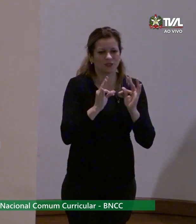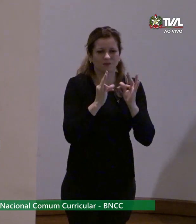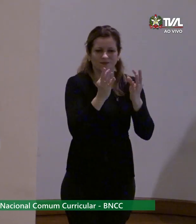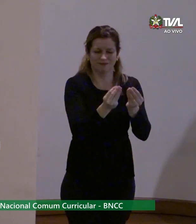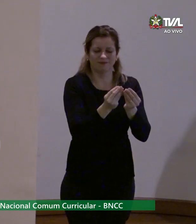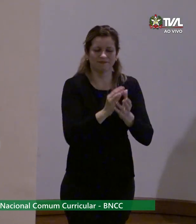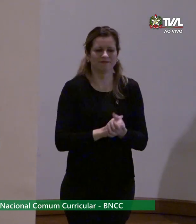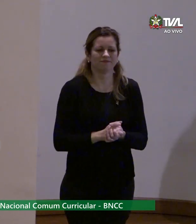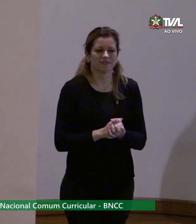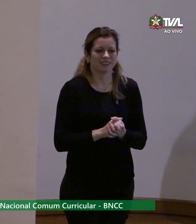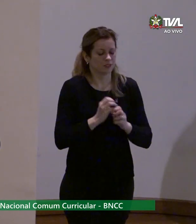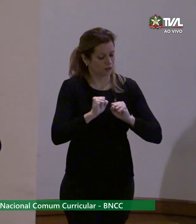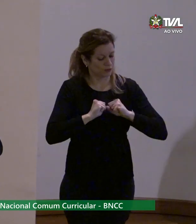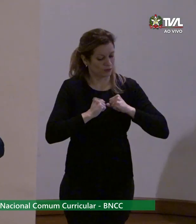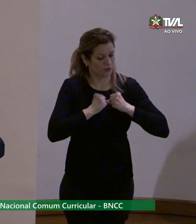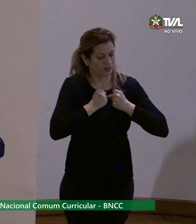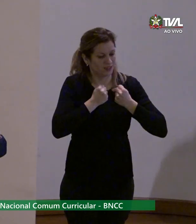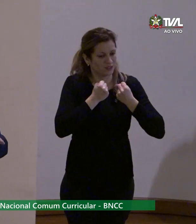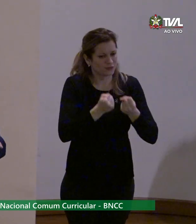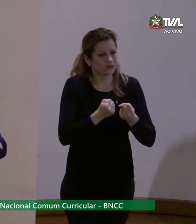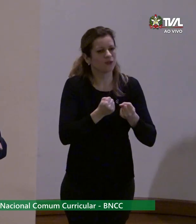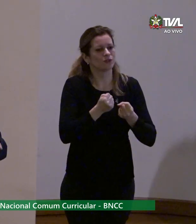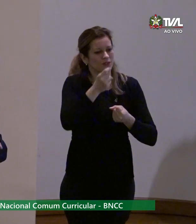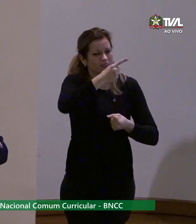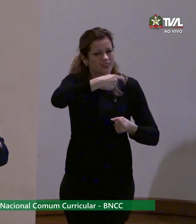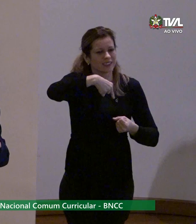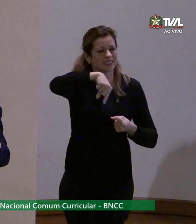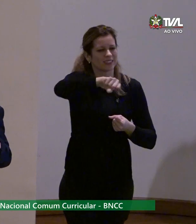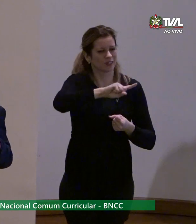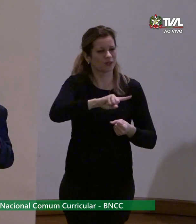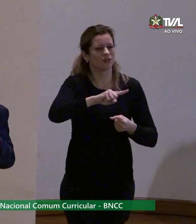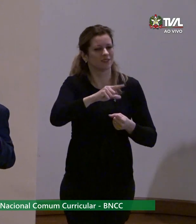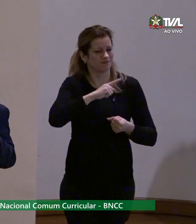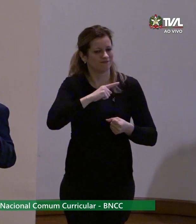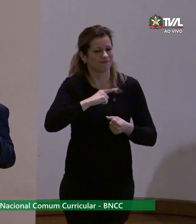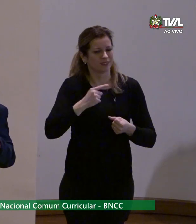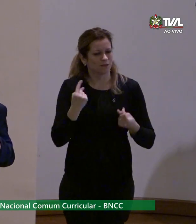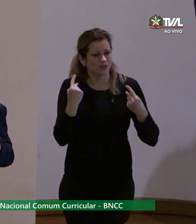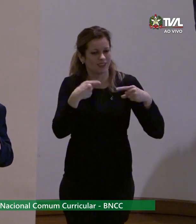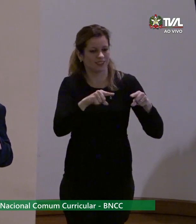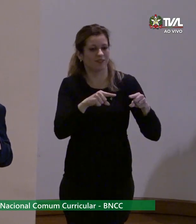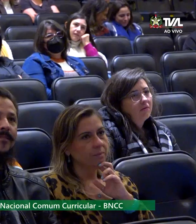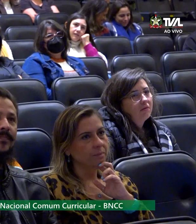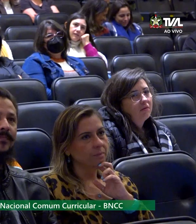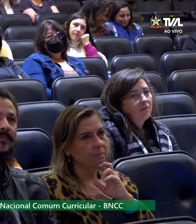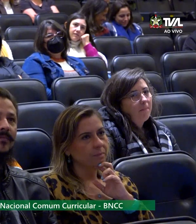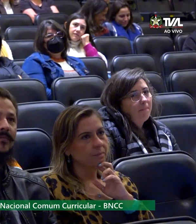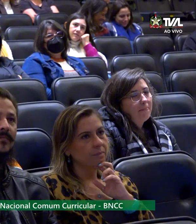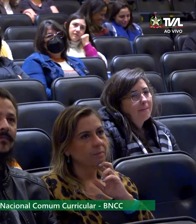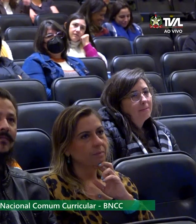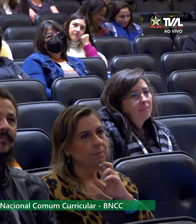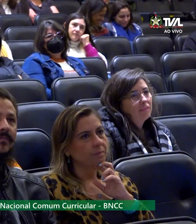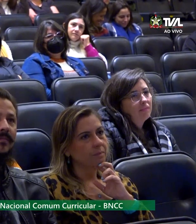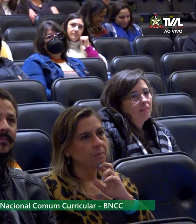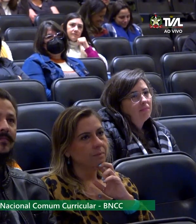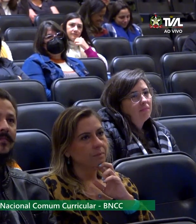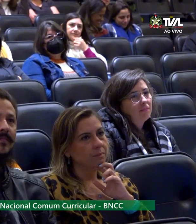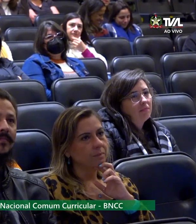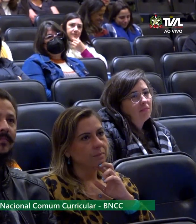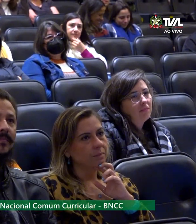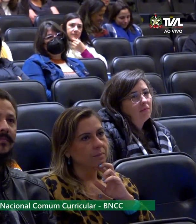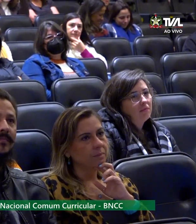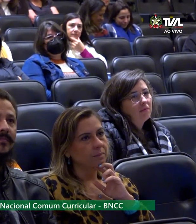dizer também que com muito esforço a gente vem vencendo o grande desafio de muitos municípios recentemente